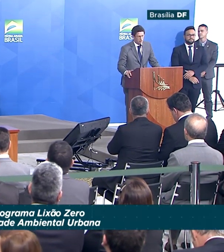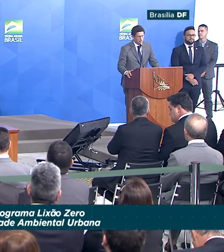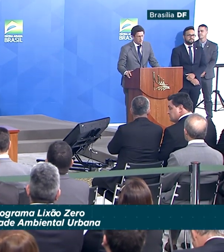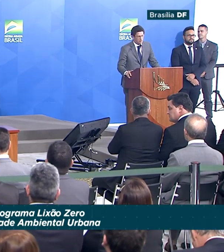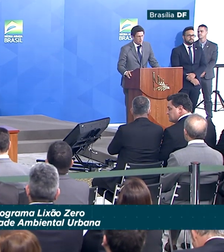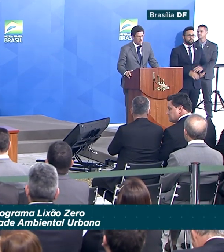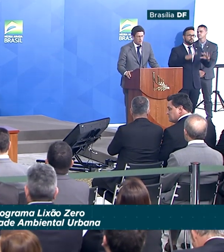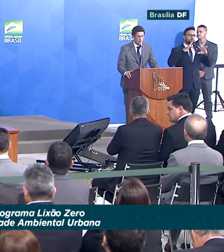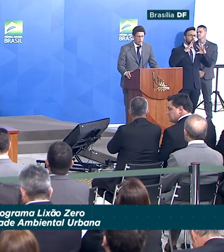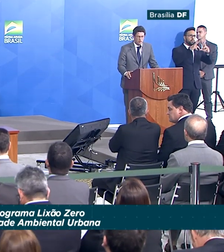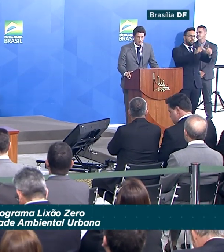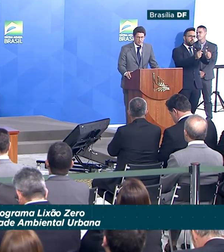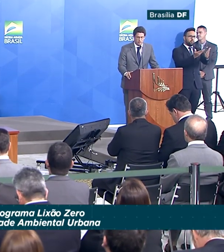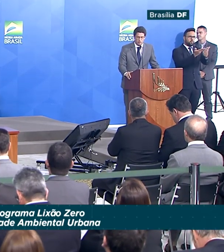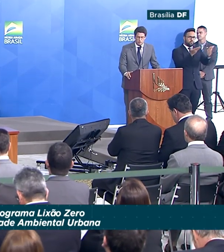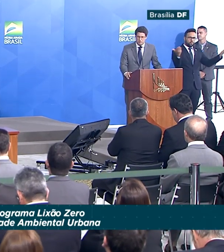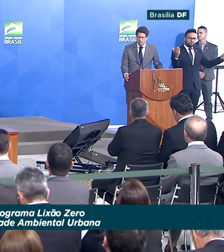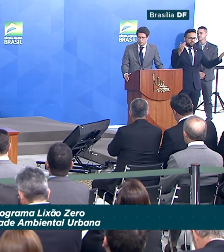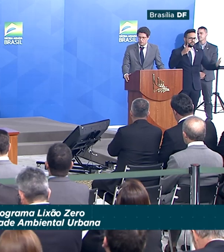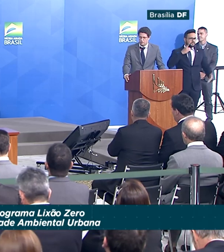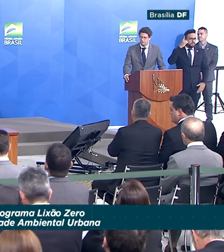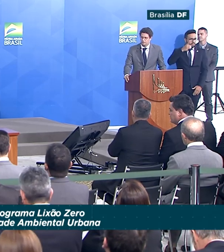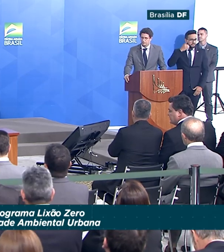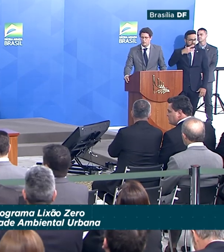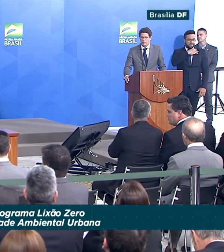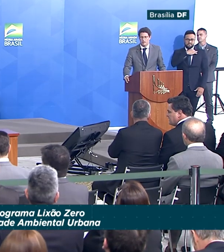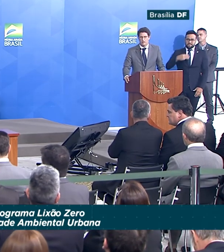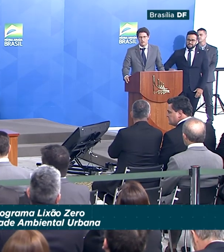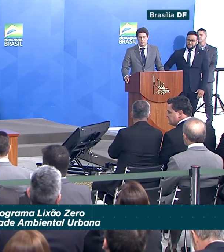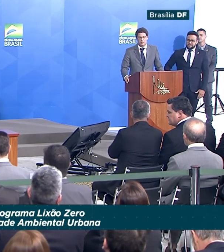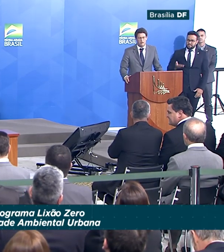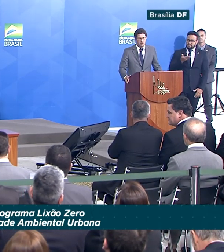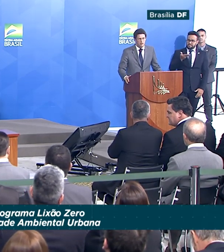senhoras e senhores, senhores deputados, senhores ministros,